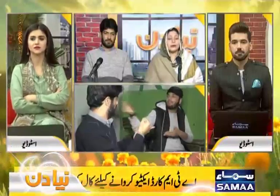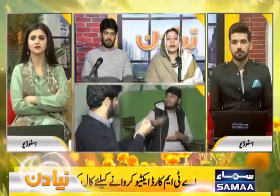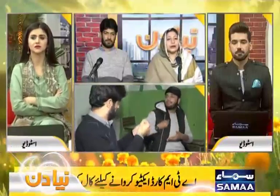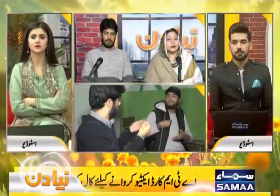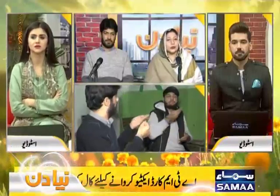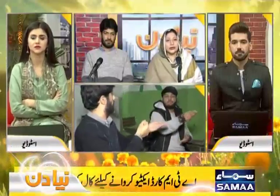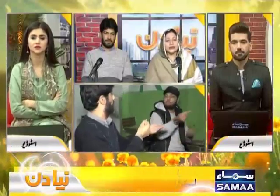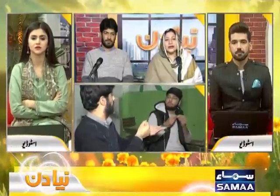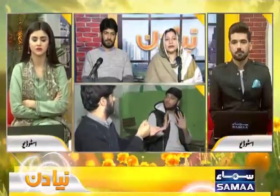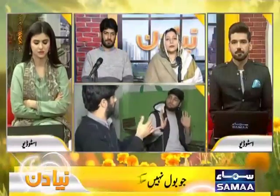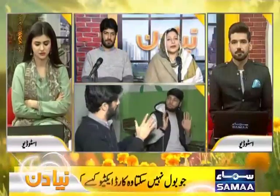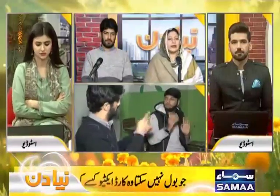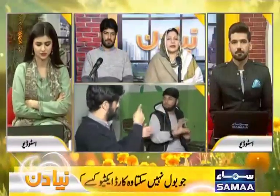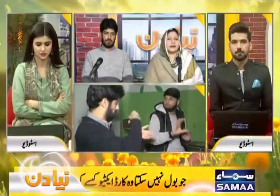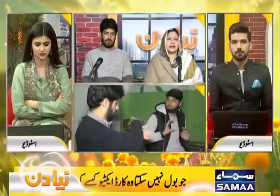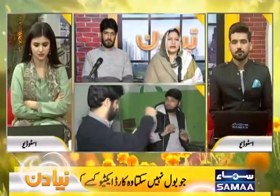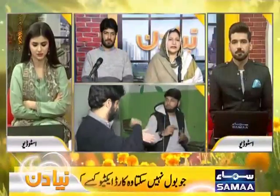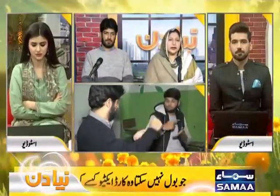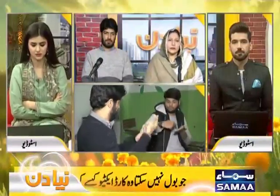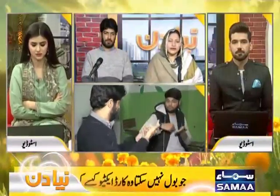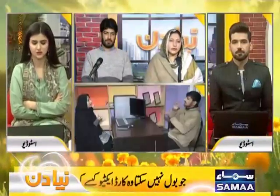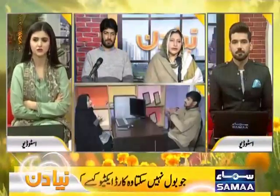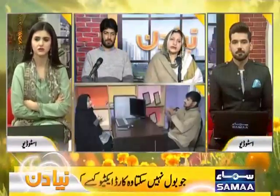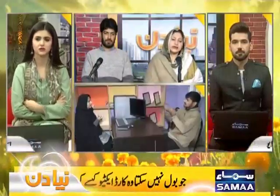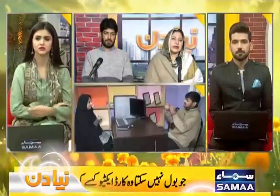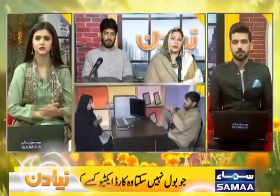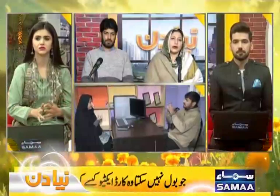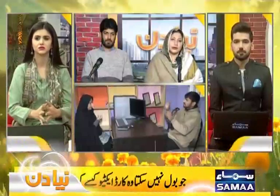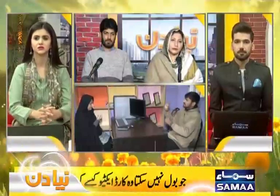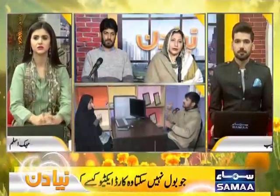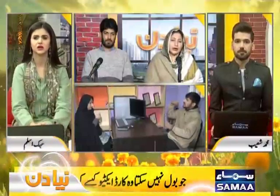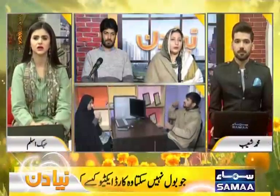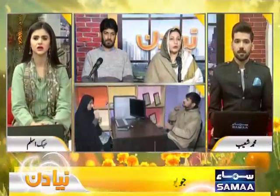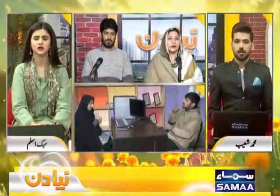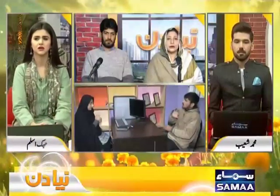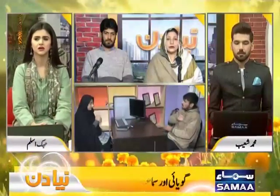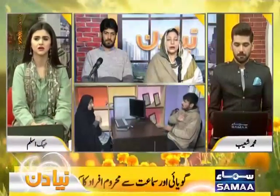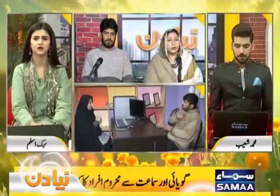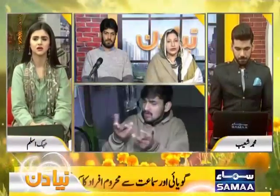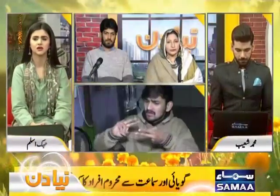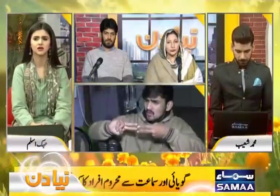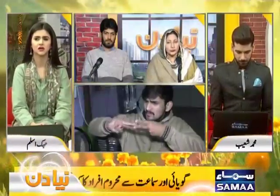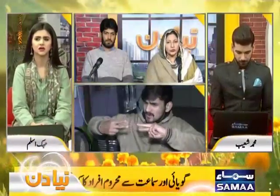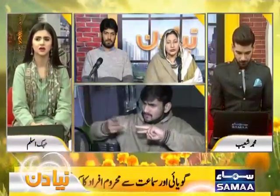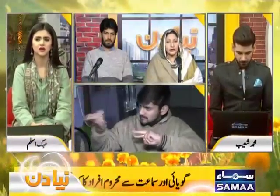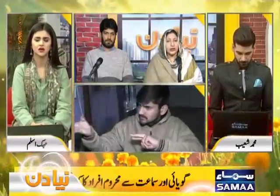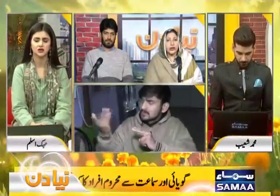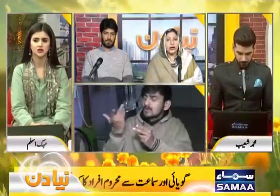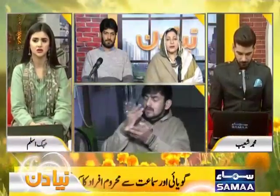अगर आप बैंक अकाउंट खोलने के लिए जाते हैं तो वो पहले ही कह देते हैं कि नहीं जी, आप डिसेबल हैं, चले जी, आपको कार्ड नहीं मिलेगा, आपको अकाउंट नहीं आपका